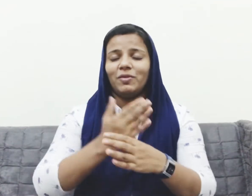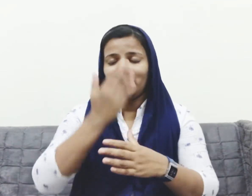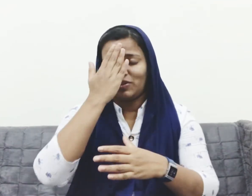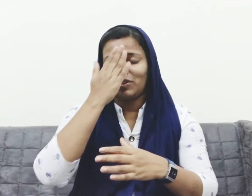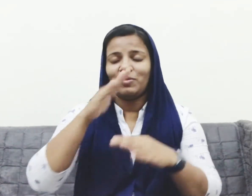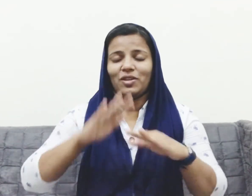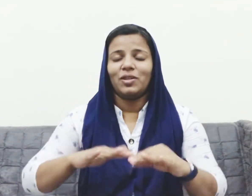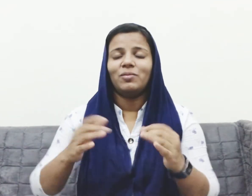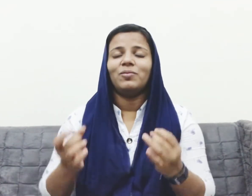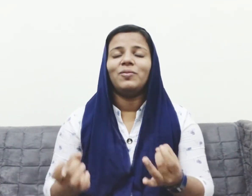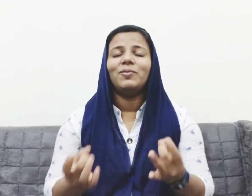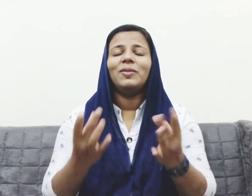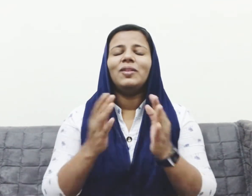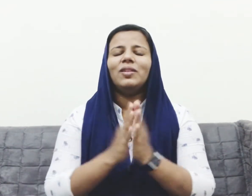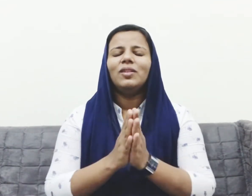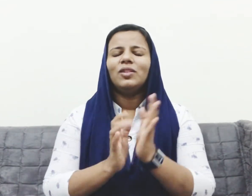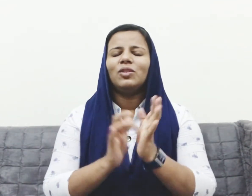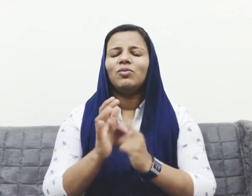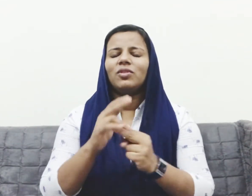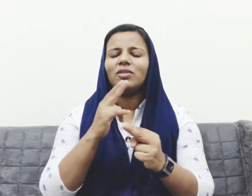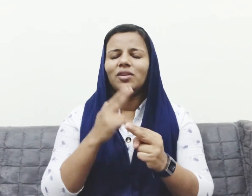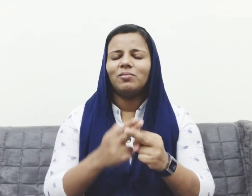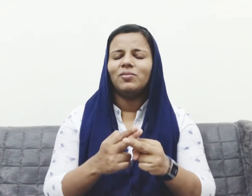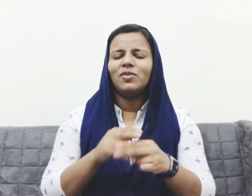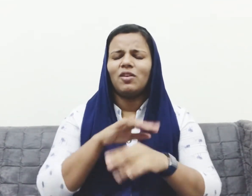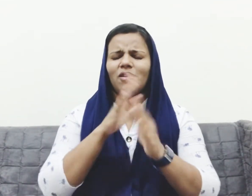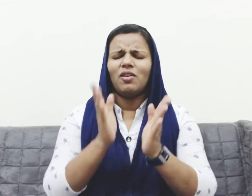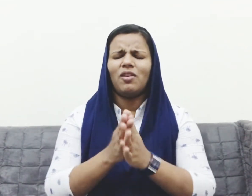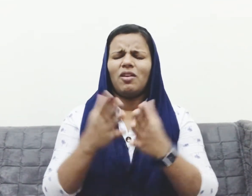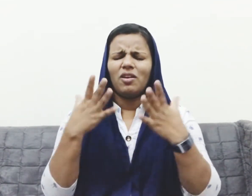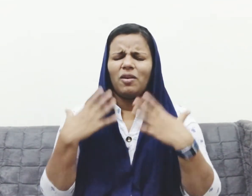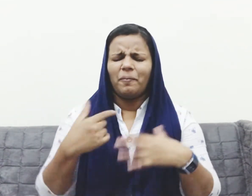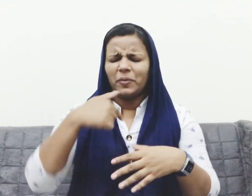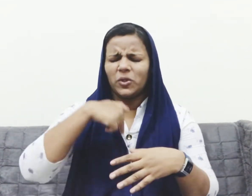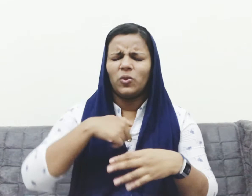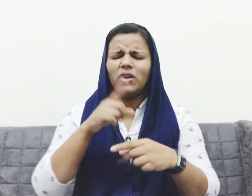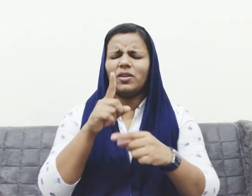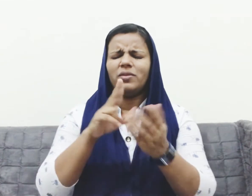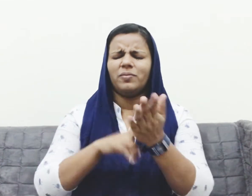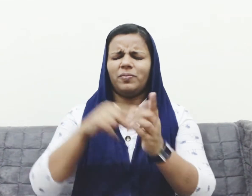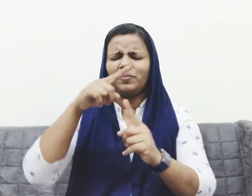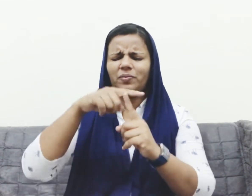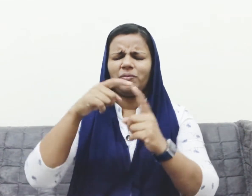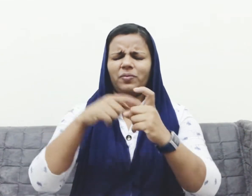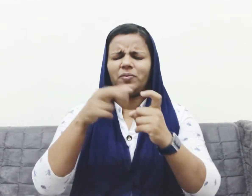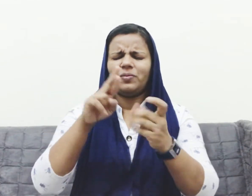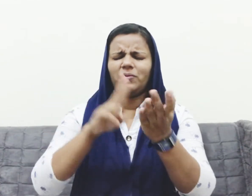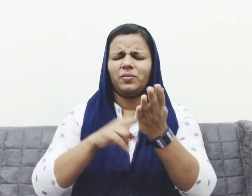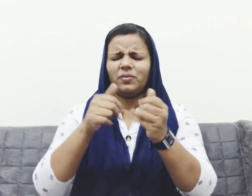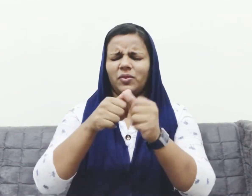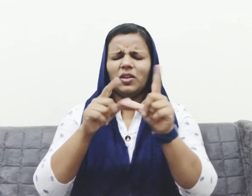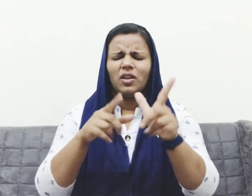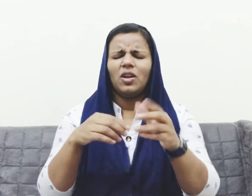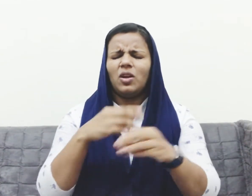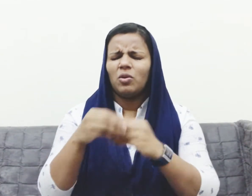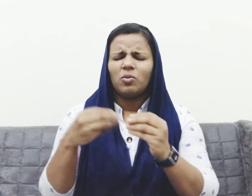പ്രവൃത്തികൾക്കായിട്ട് സ്തോത്രം. ഈ പ്രവാദി കർത്താവേ, യേശു ക്രിസ്തുവിൻ്റെ നാമത്തിൽ എല്ലാ ആന്തരിക അവയവങ്ങളും സൗഖ്യമാകട്ടെ എന്ന് പ്രാർത്ഥിക്കുന്നു. അതുപോലെ ജോലിയില്ലാതെ